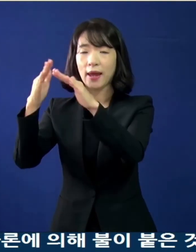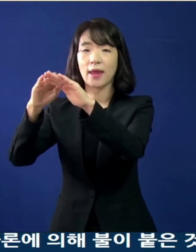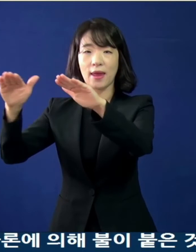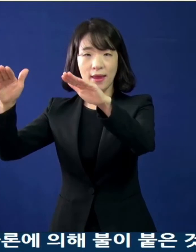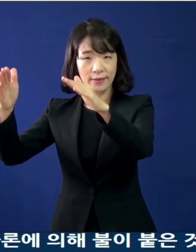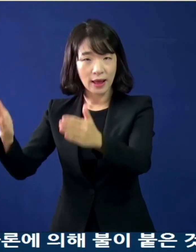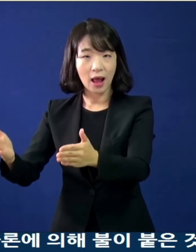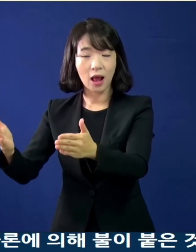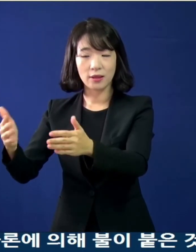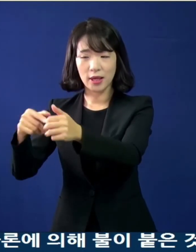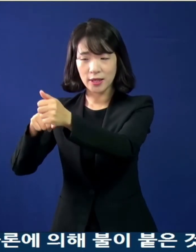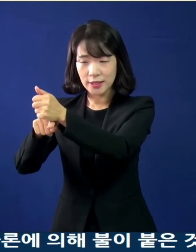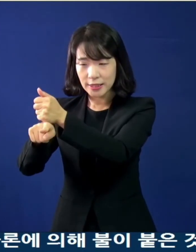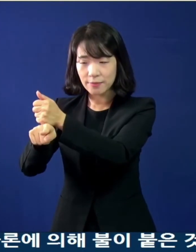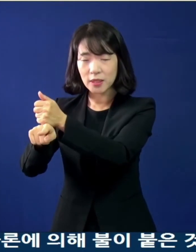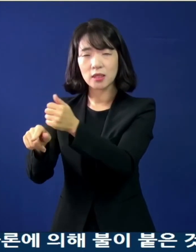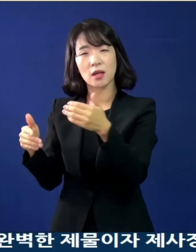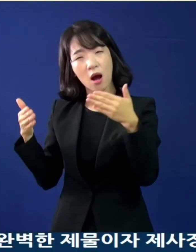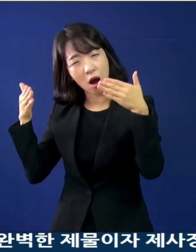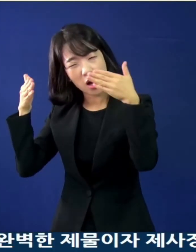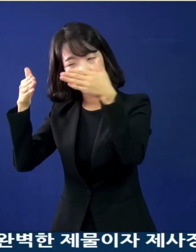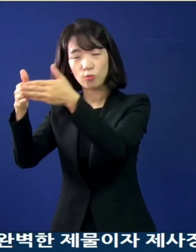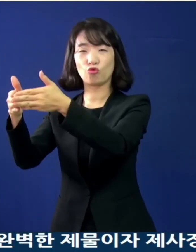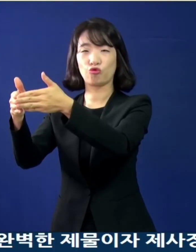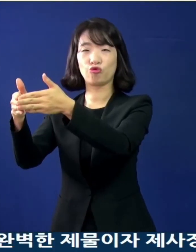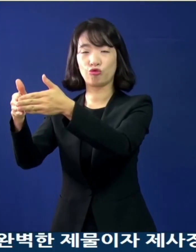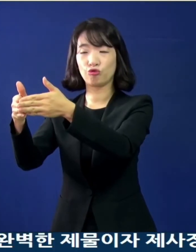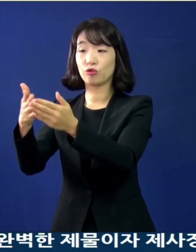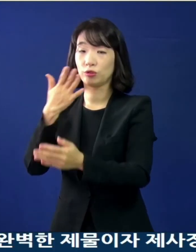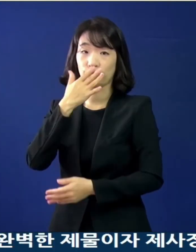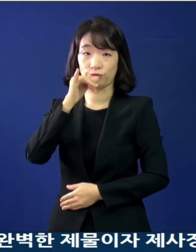제단의 의미 속에 집중됩니다.